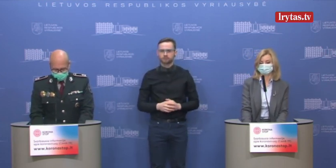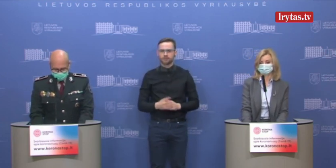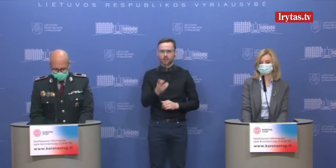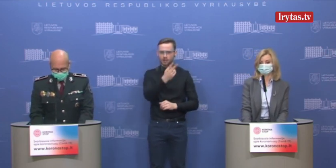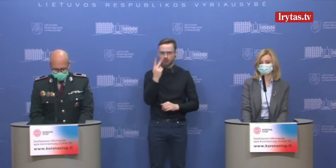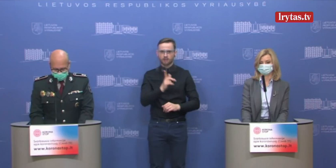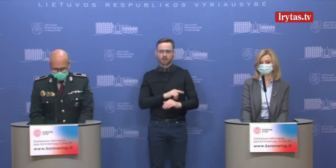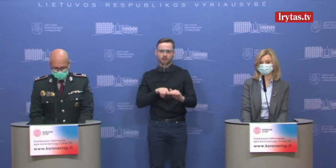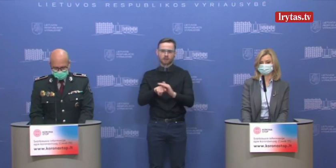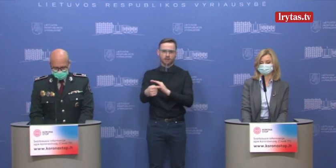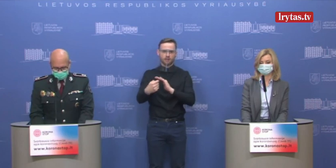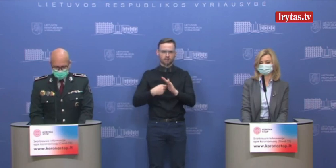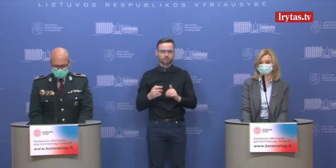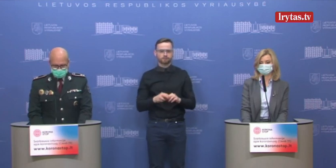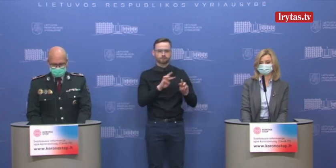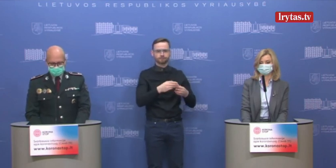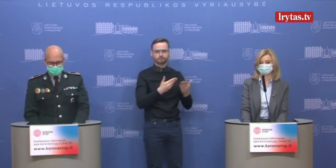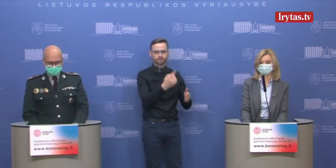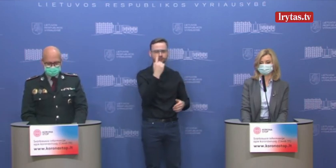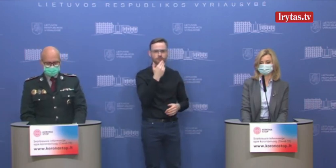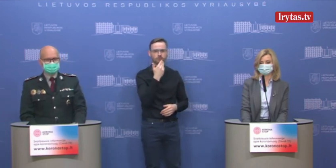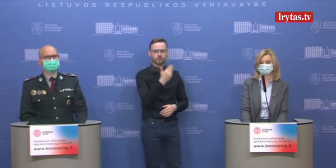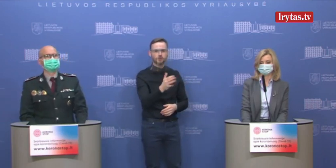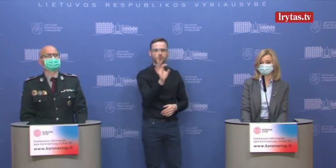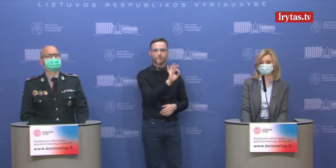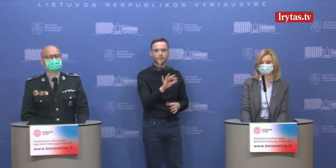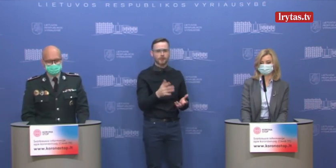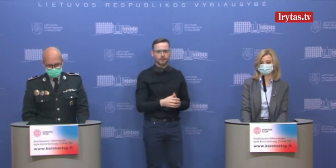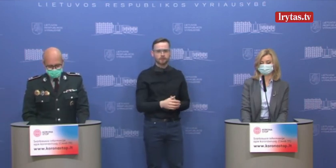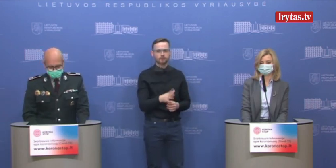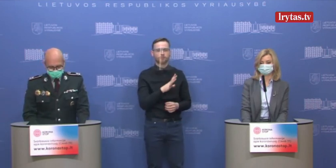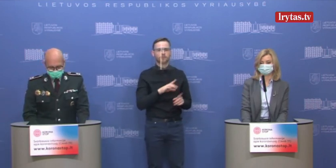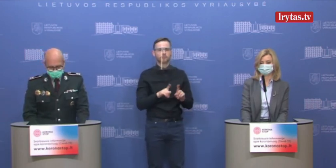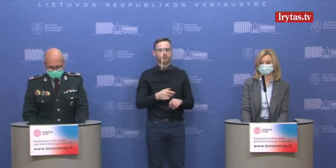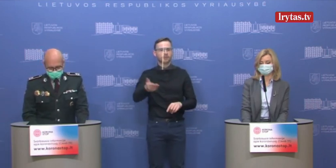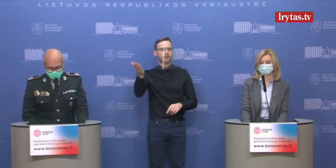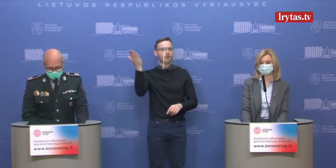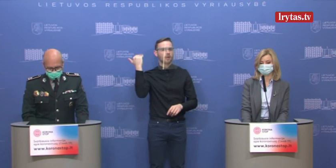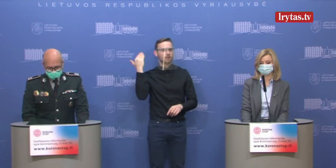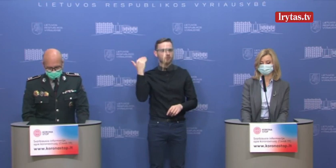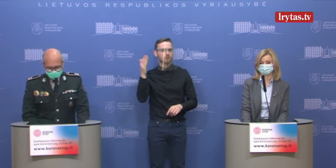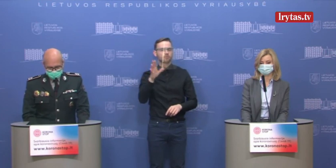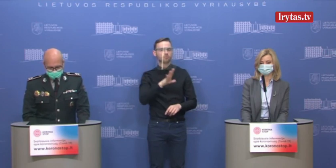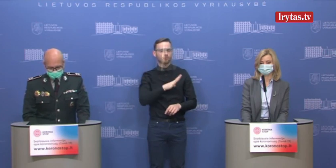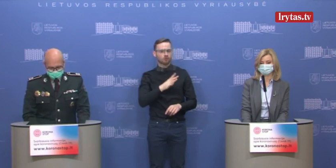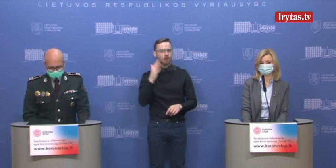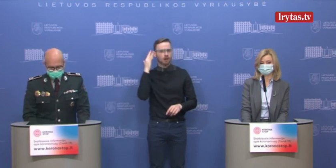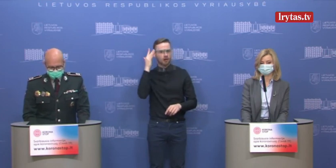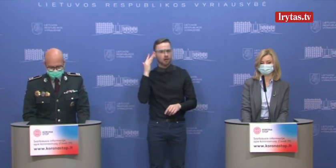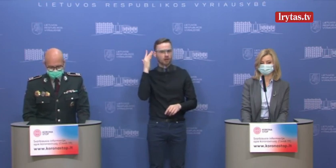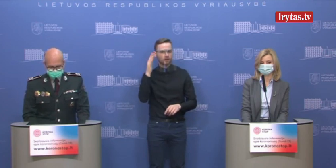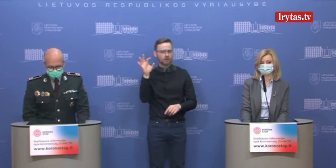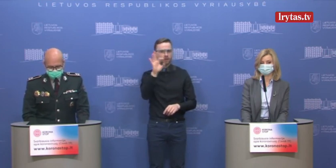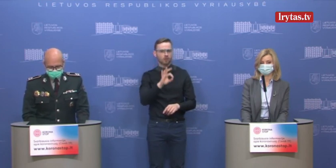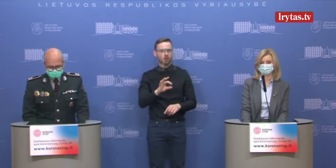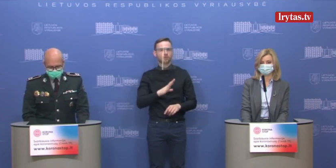Ir ministrei klausimas būtų, kadangi buvo svarstoma ir anksčiau jau traukti į tą bendrą judėjimo zoną ne tik Lenkiją,